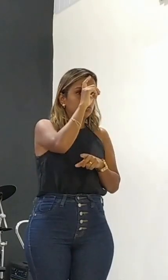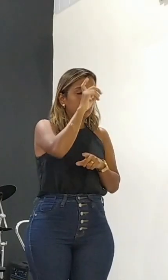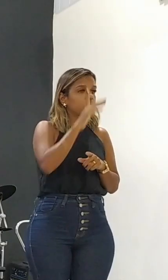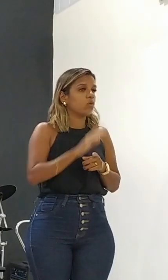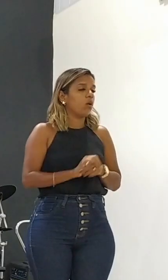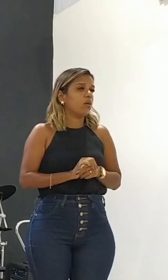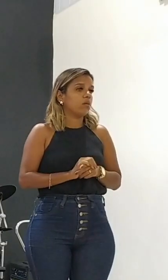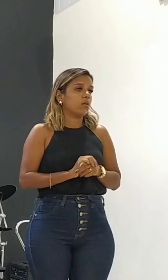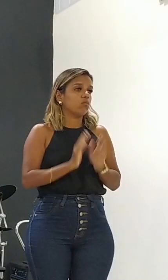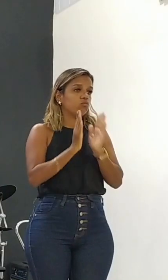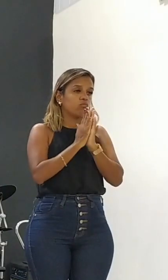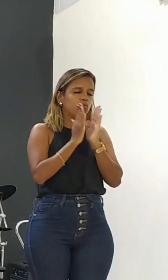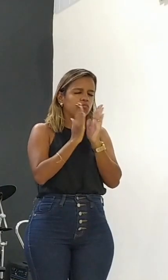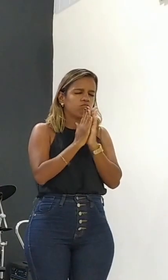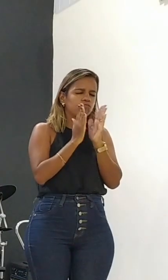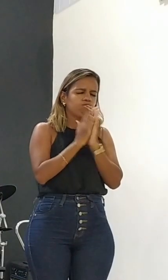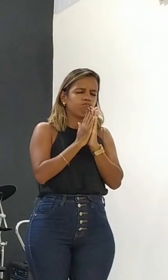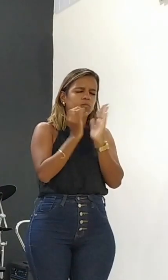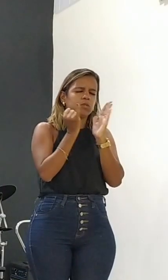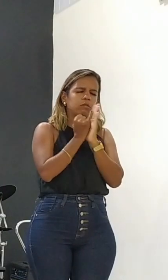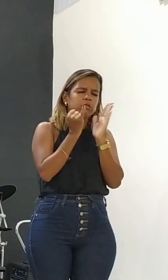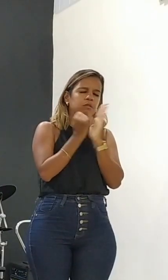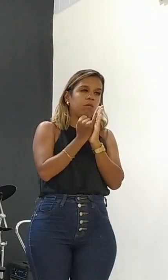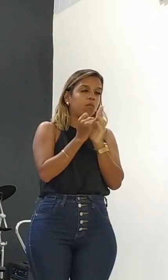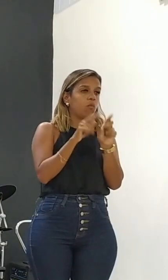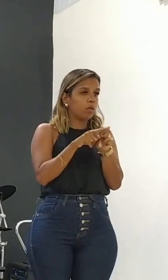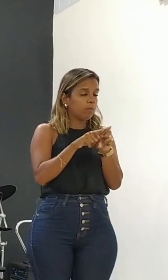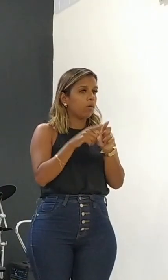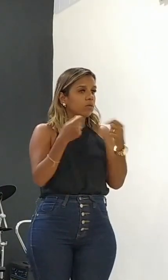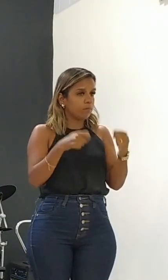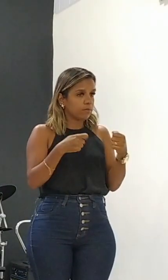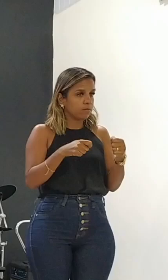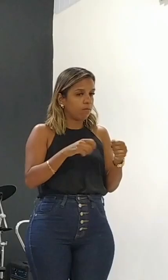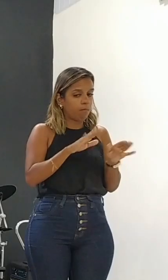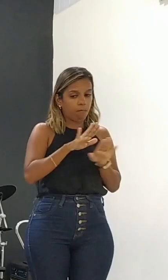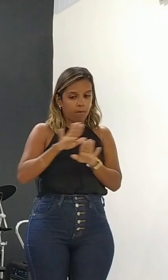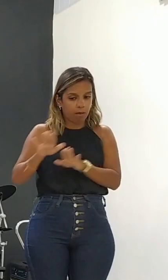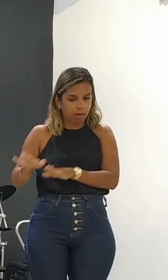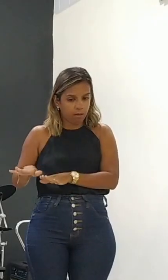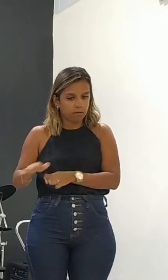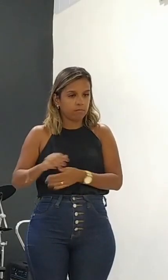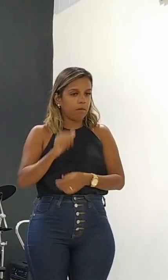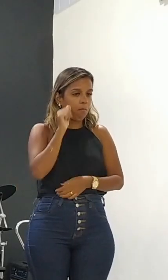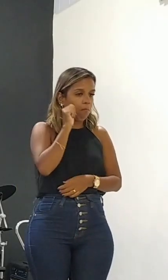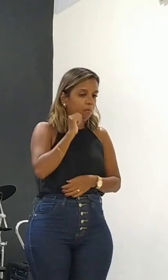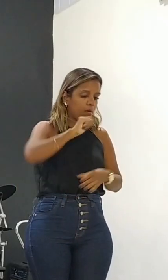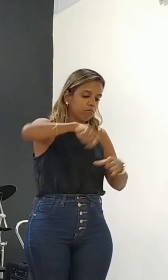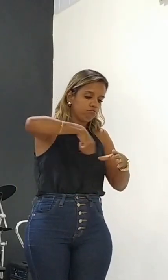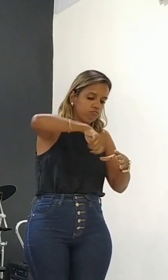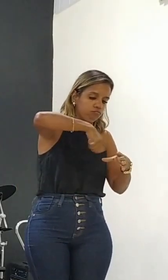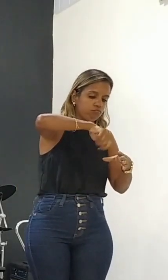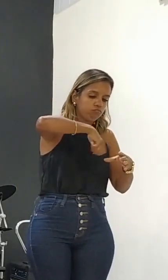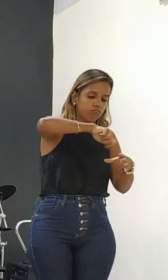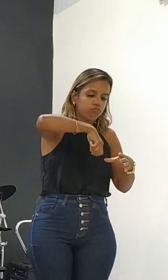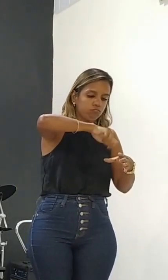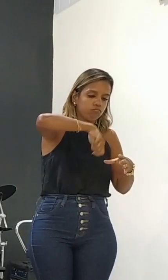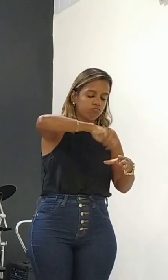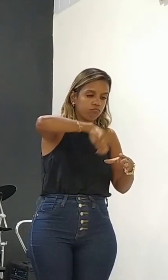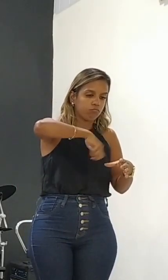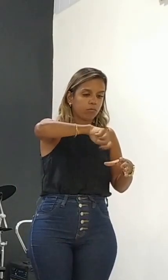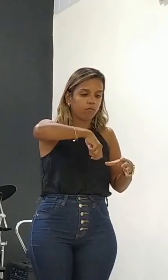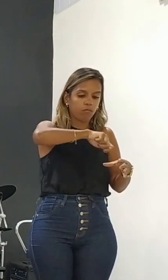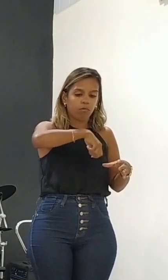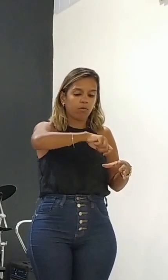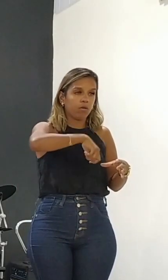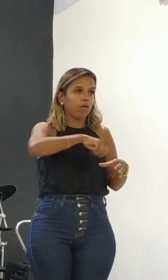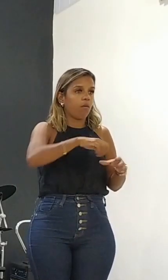para orar para aquela causa, para interceder para aquela coisa. A mulher está lá no fogão, às vezes não dá para parar porque a comida já